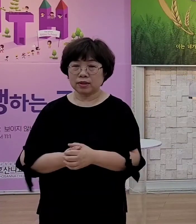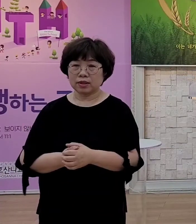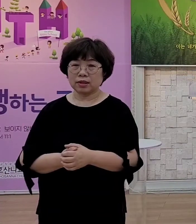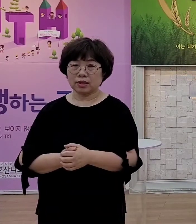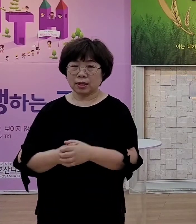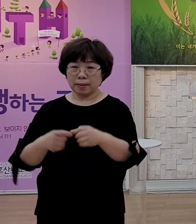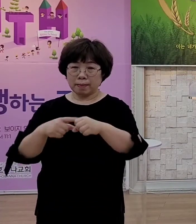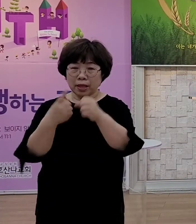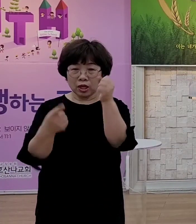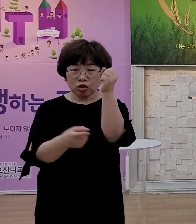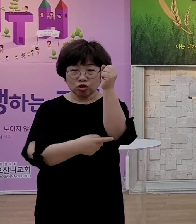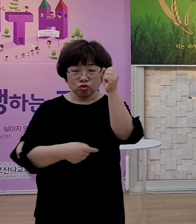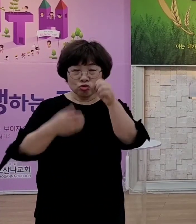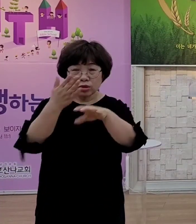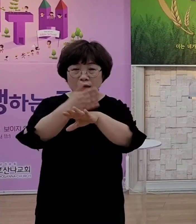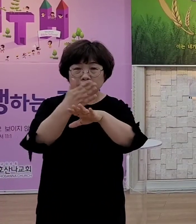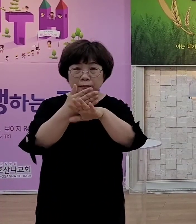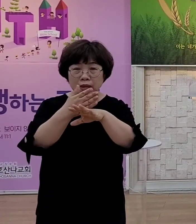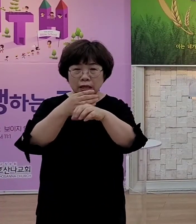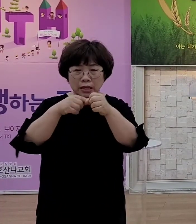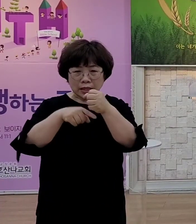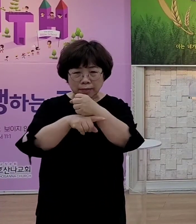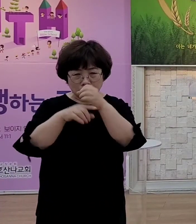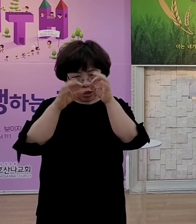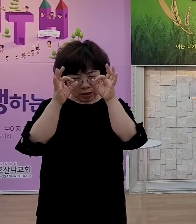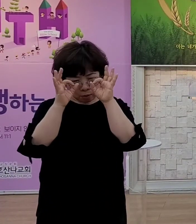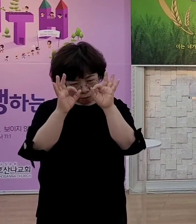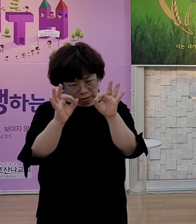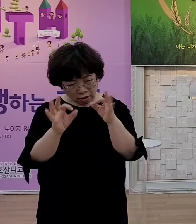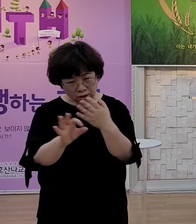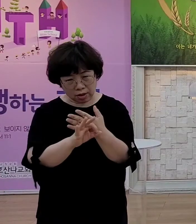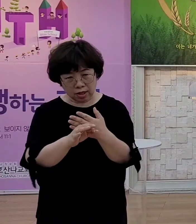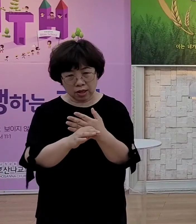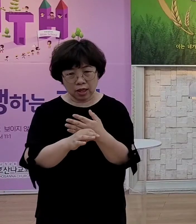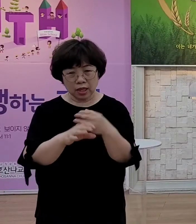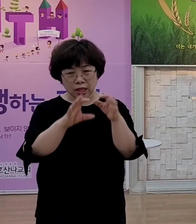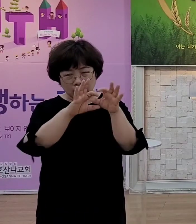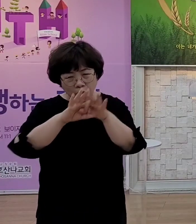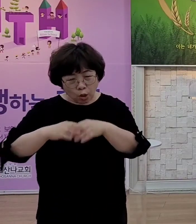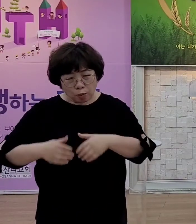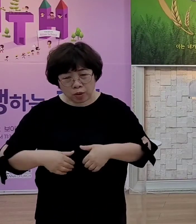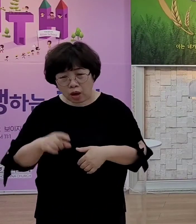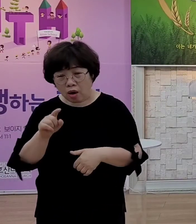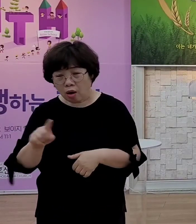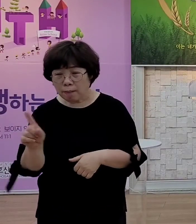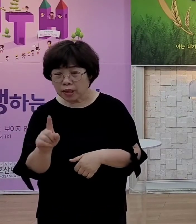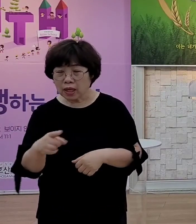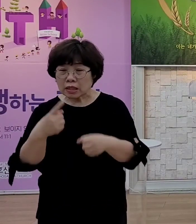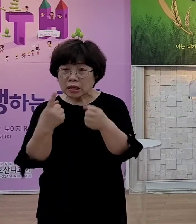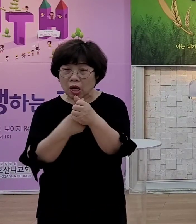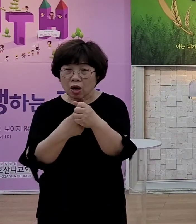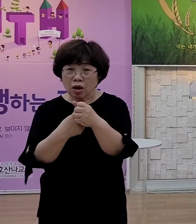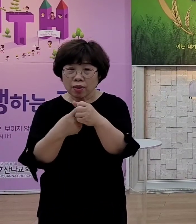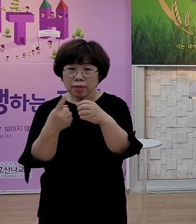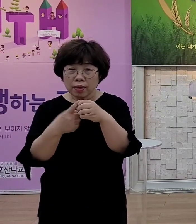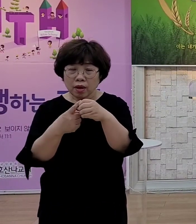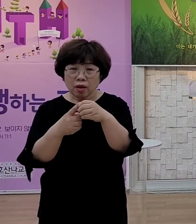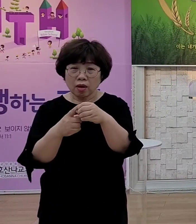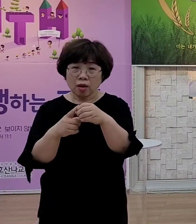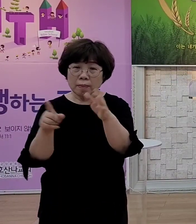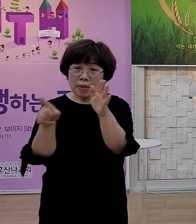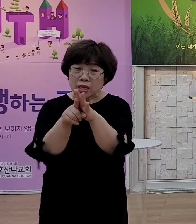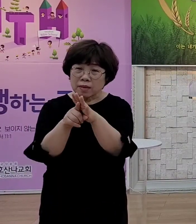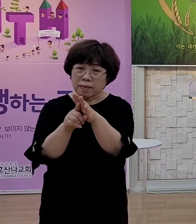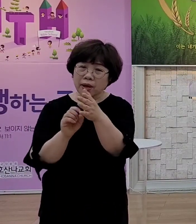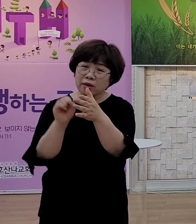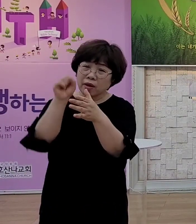이 맥주절의 의미를 잘 살피면 이게 뭐가 계속되어야 된다는 거죠. 이 첫 신앙의 이 첫 열매의 신앙,